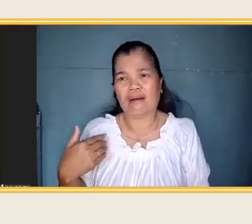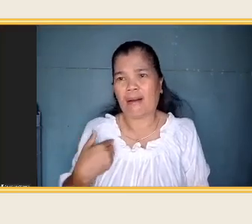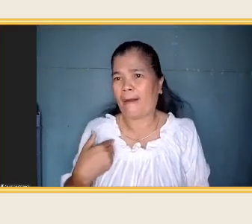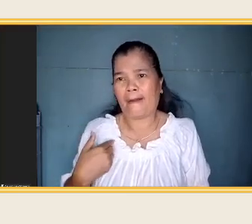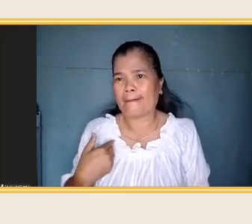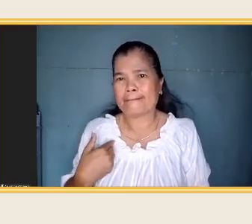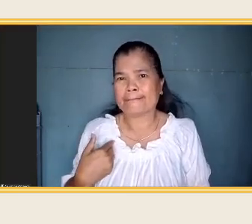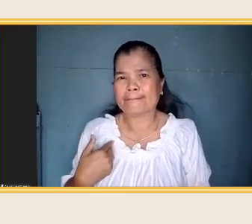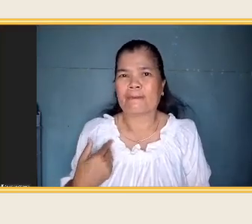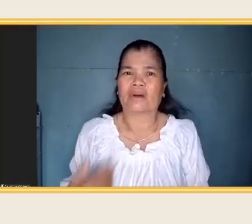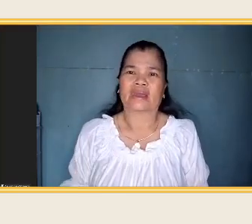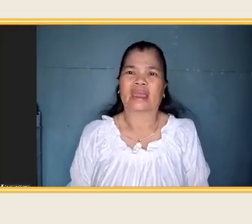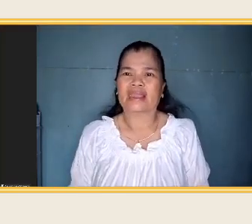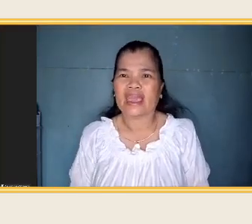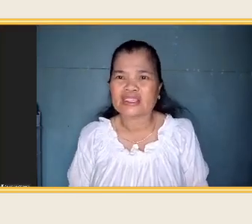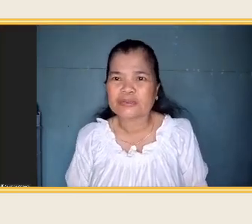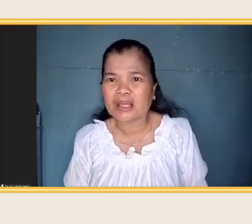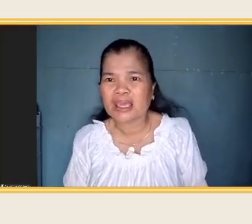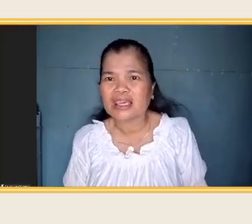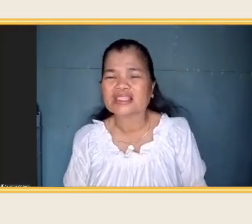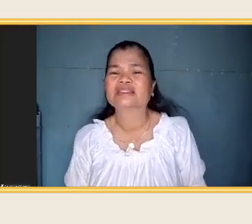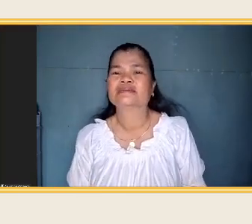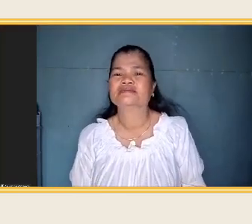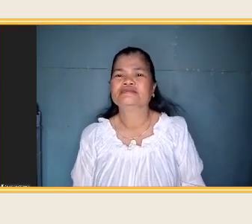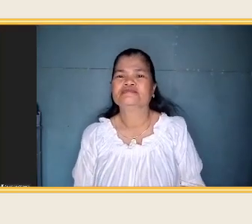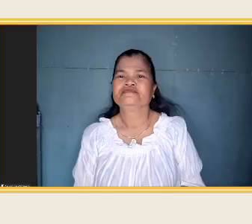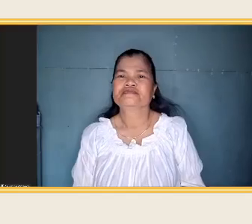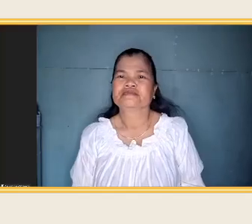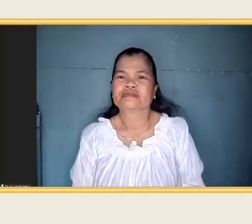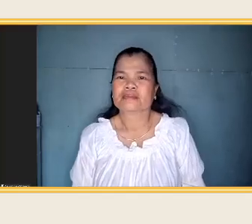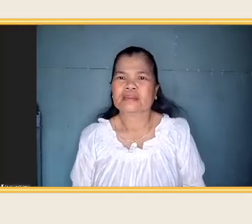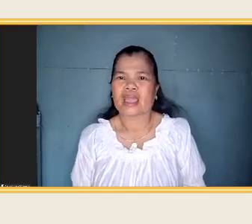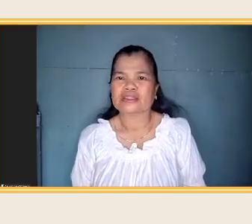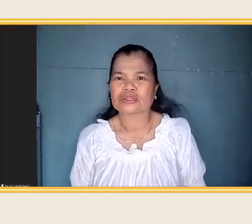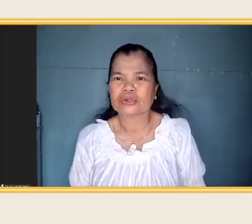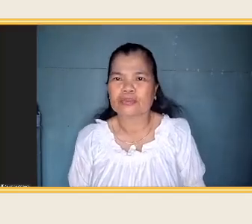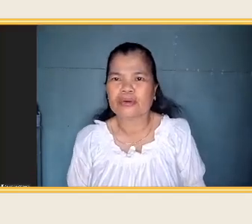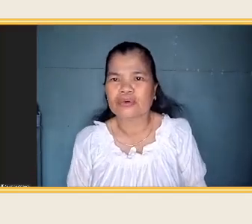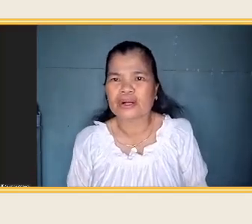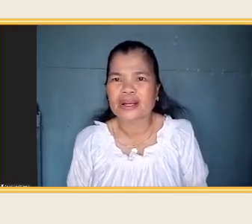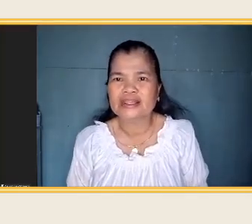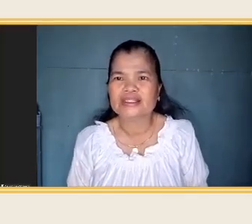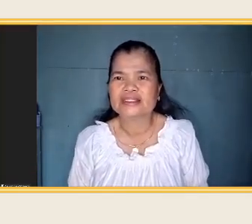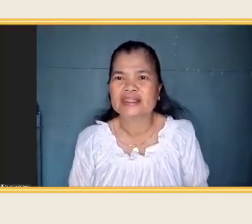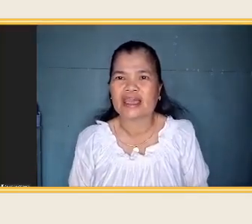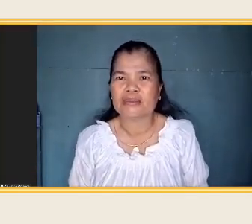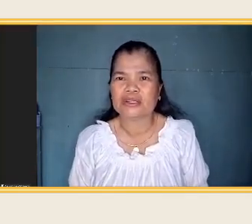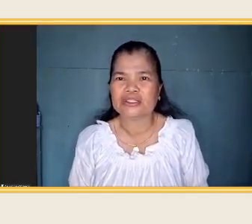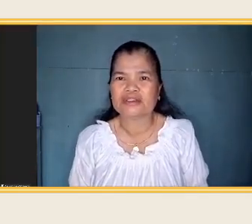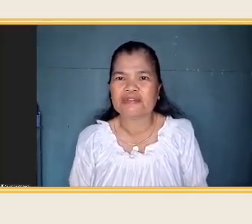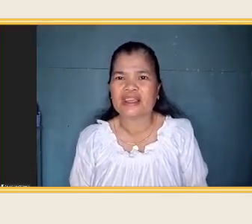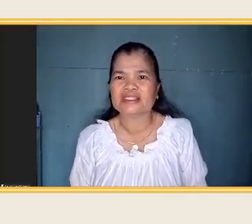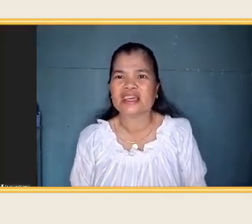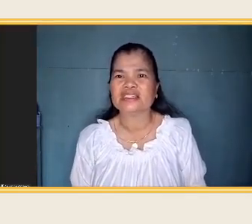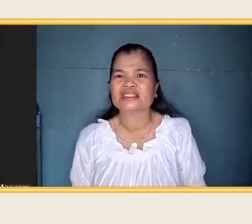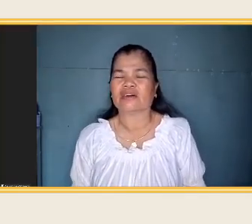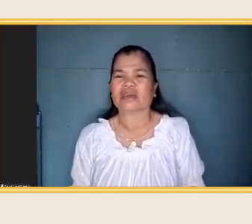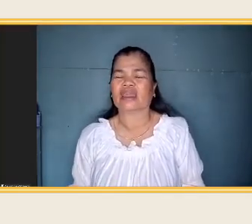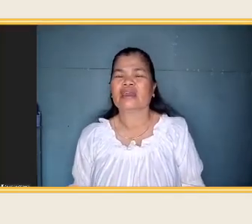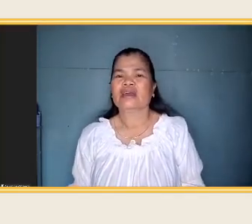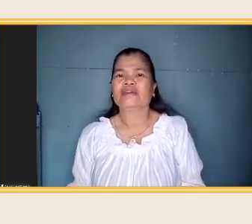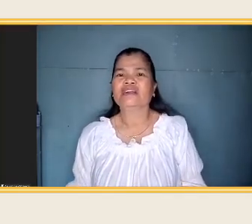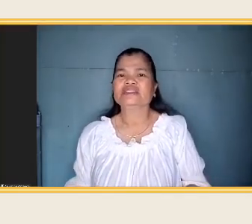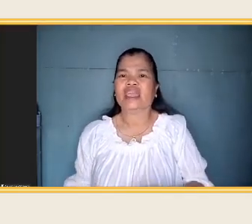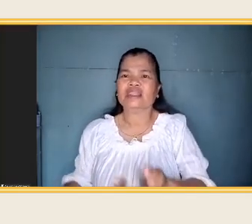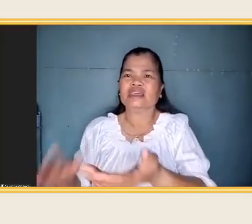Wala. Okay, next please. Next group of words sa emergency phrases.